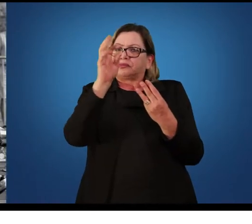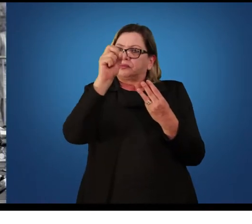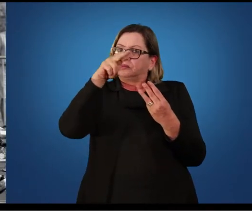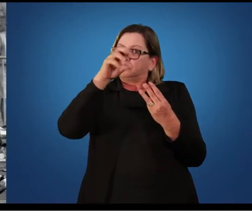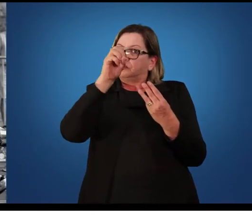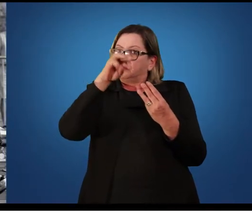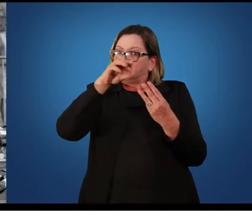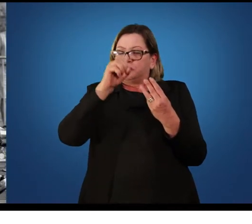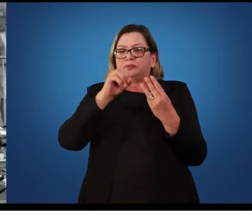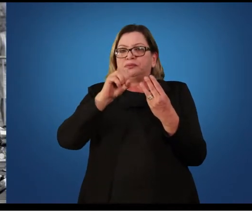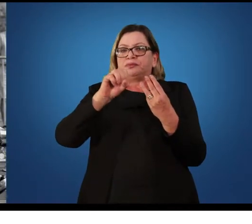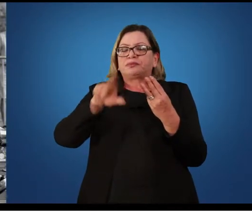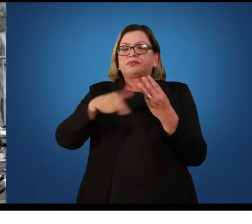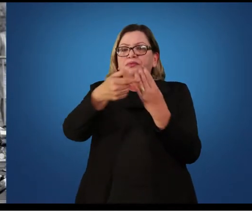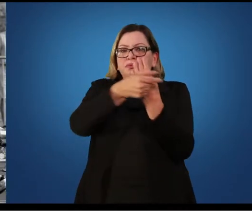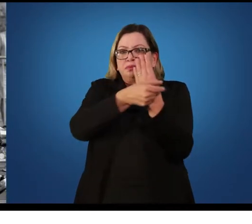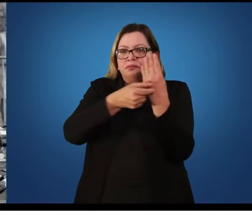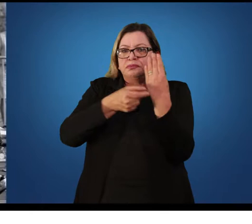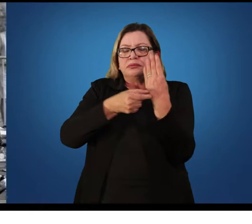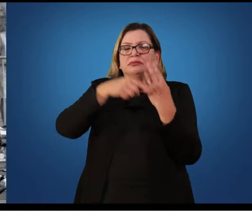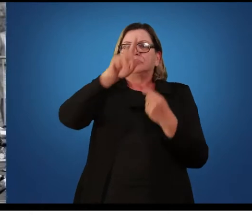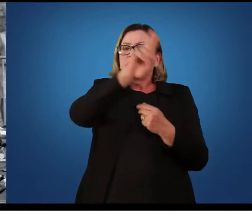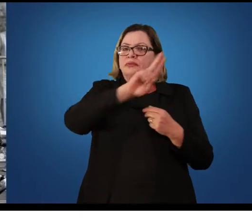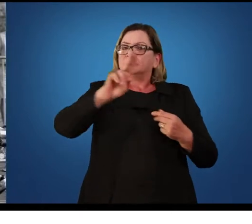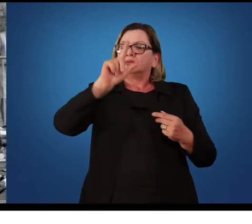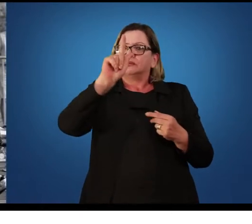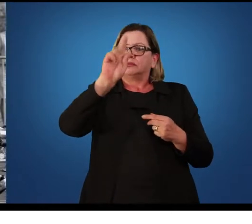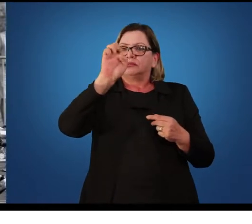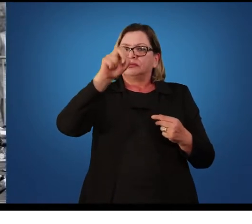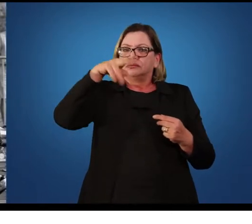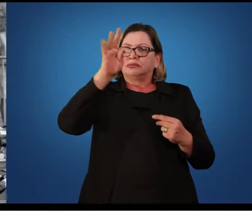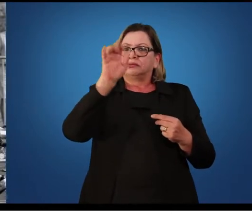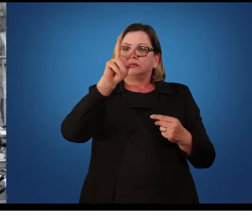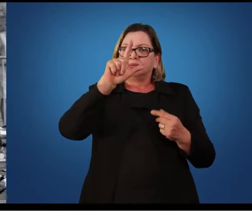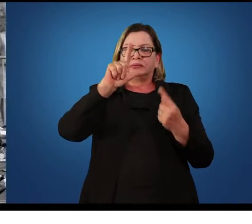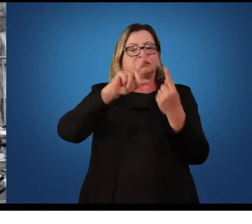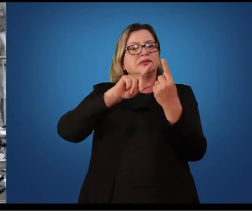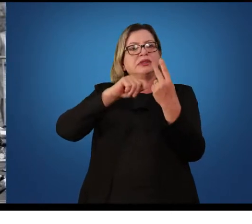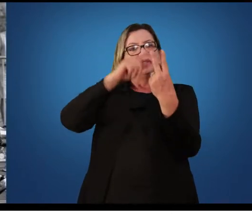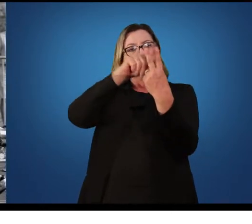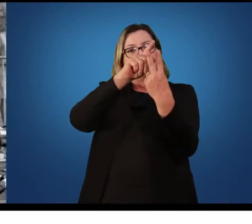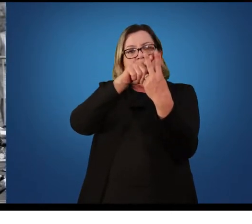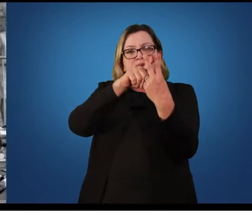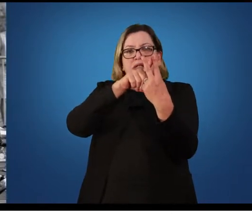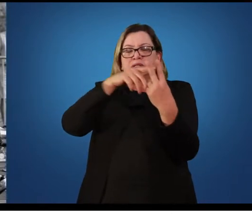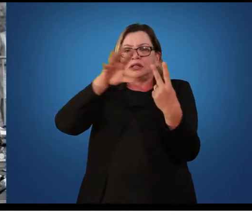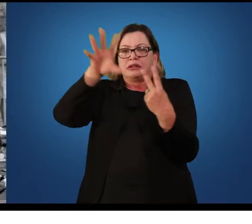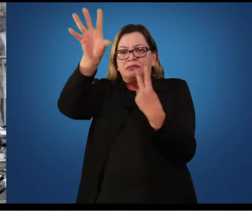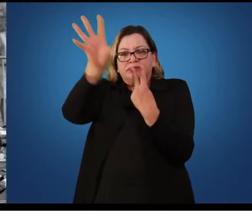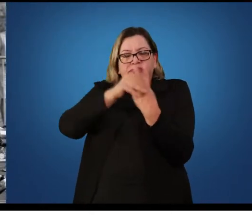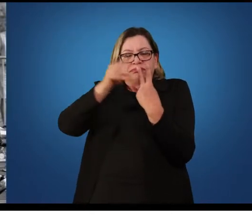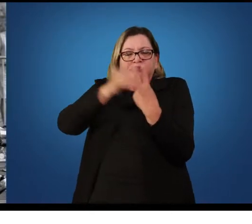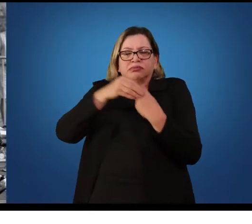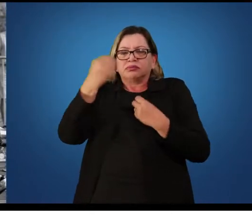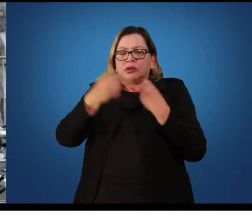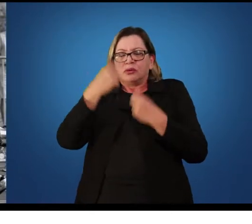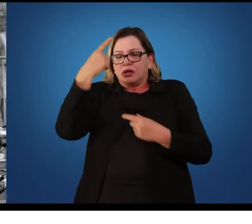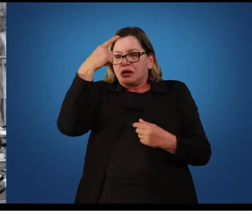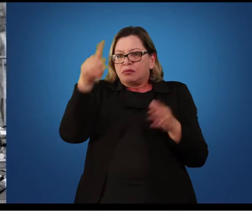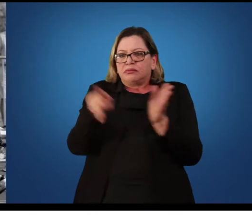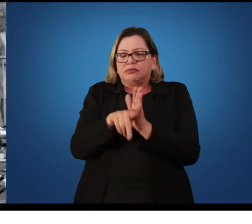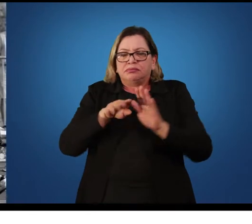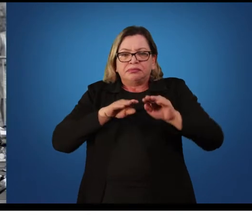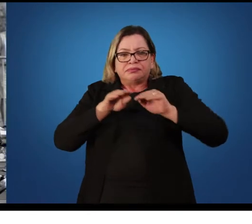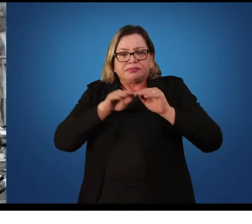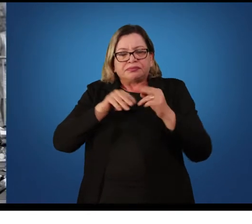categoriza em dois estágios, o primeiro ela chama adquirindo a ideia do movimento e o